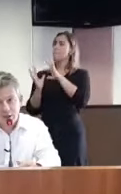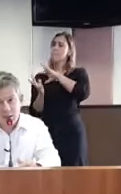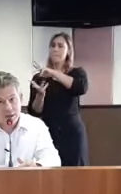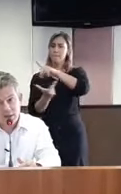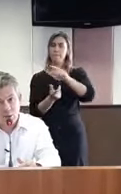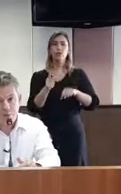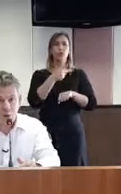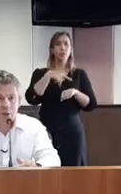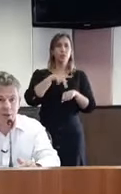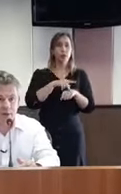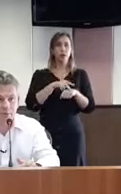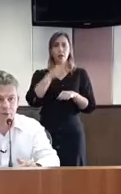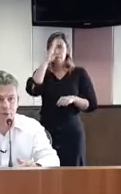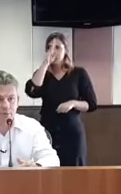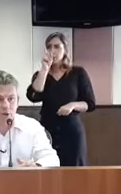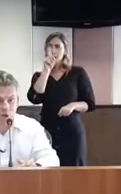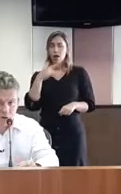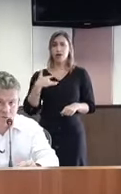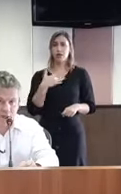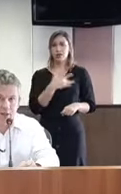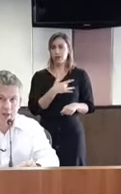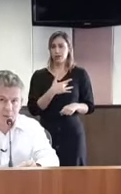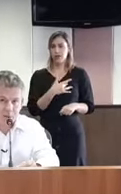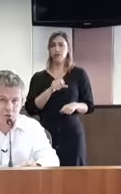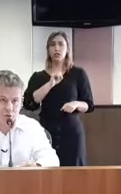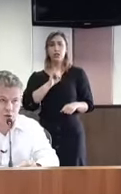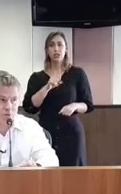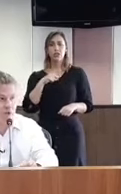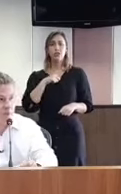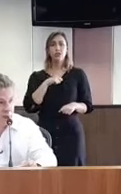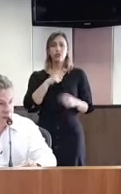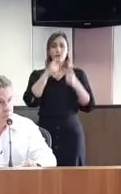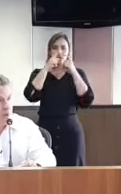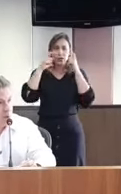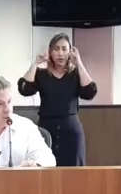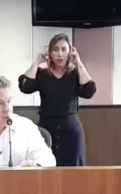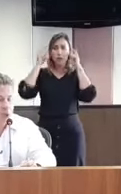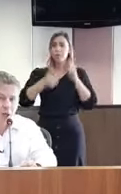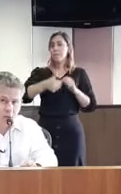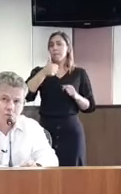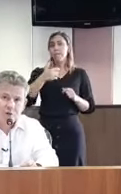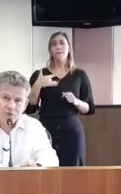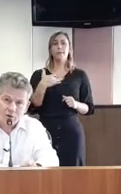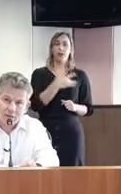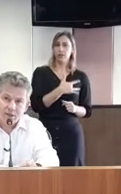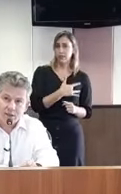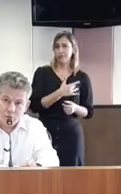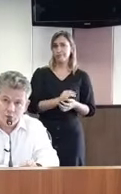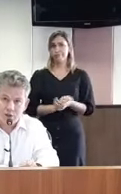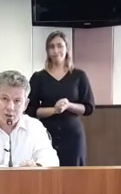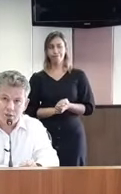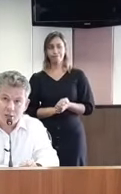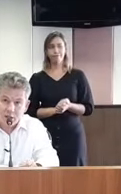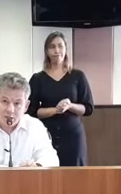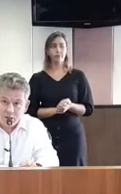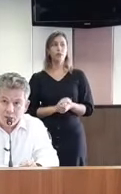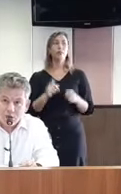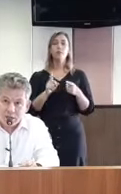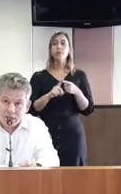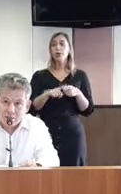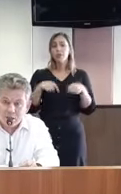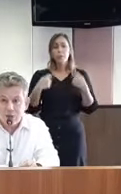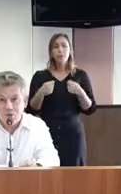a prioridade é a saúde pública. Então, se tiver equipamentos hoje, vamos atender primeiro aos profissionais da saúde, que